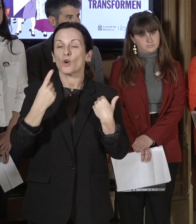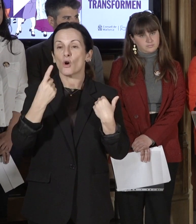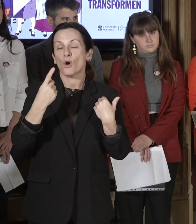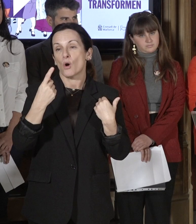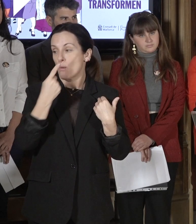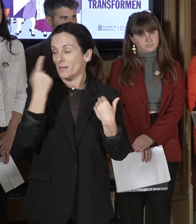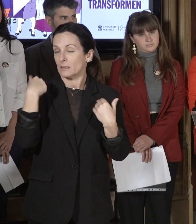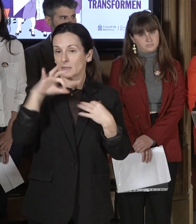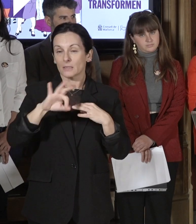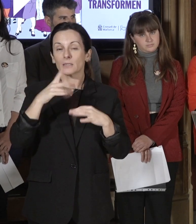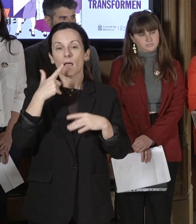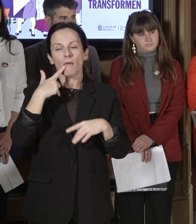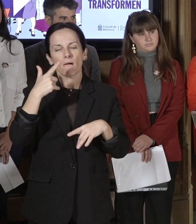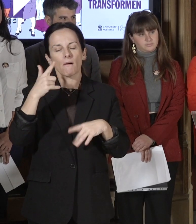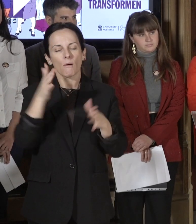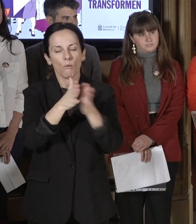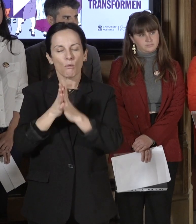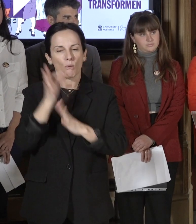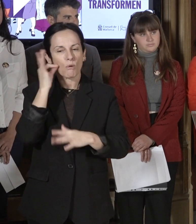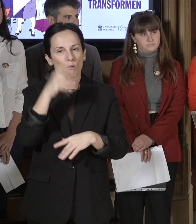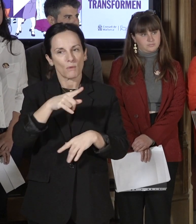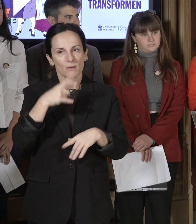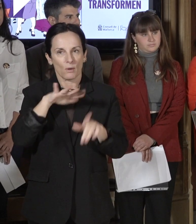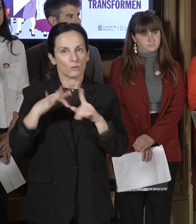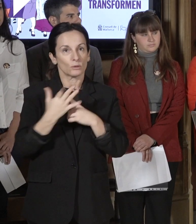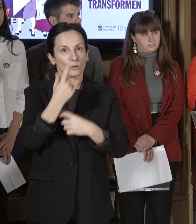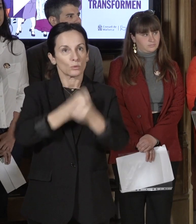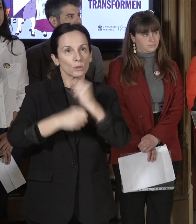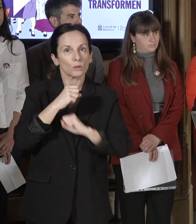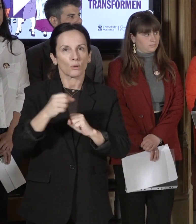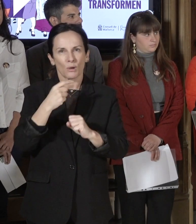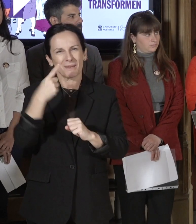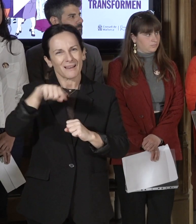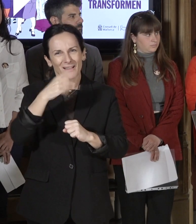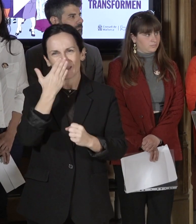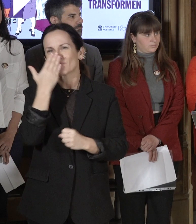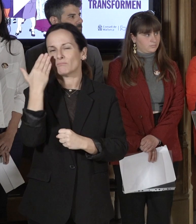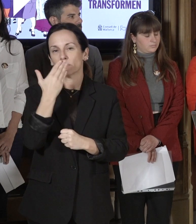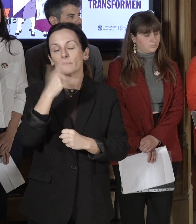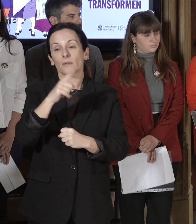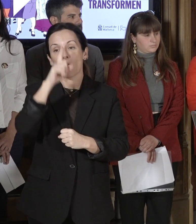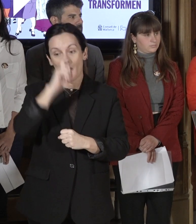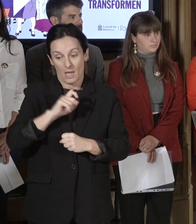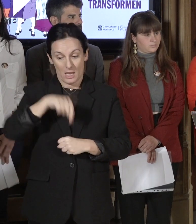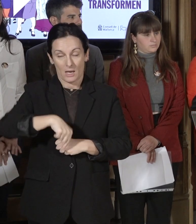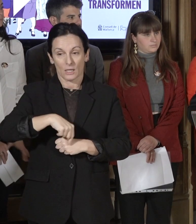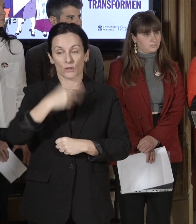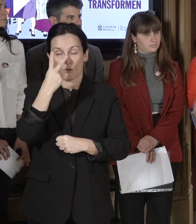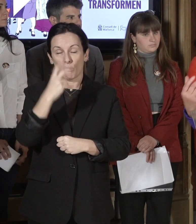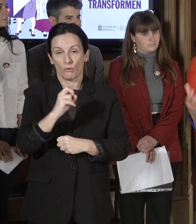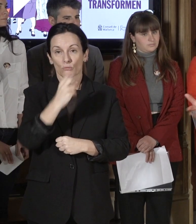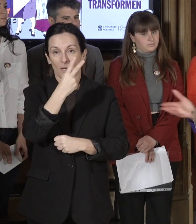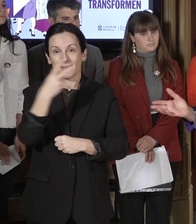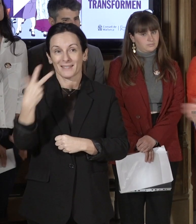obrien camins emprenent i desafiant el difícil context econòmic. I el 8 de març de 2023 estem